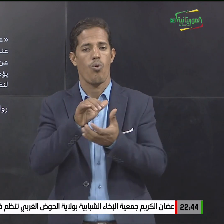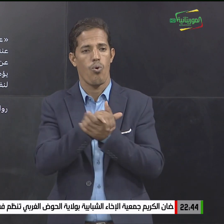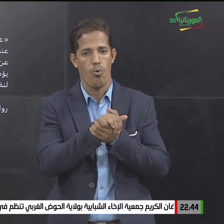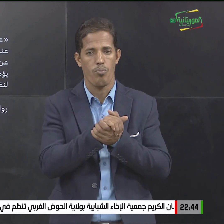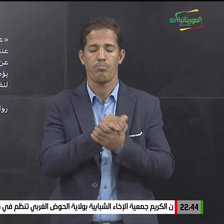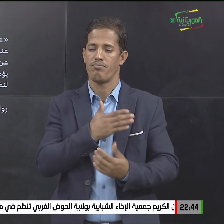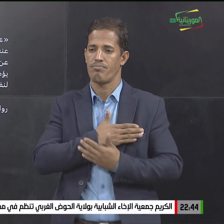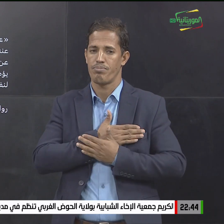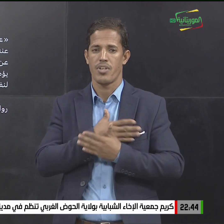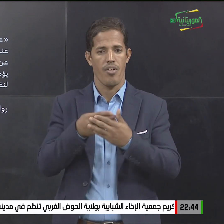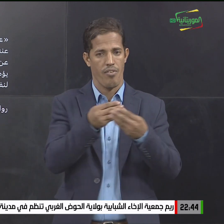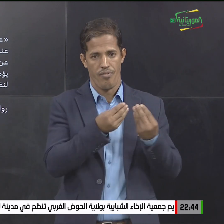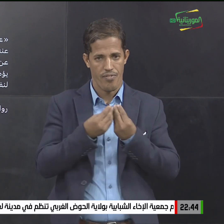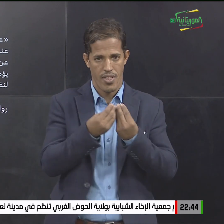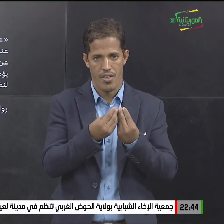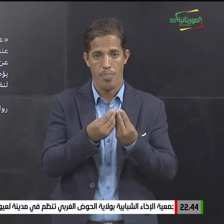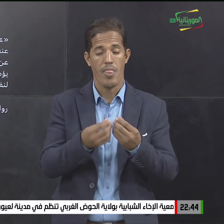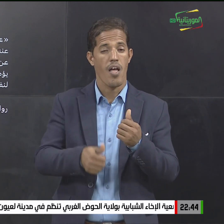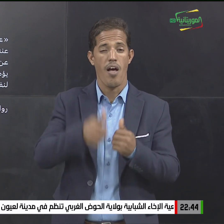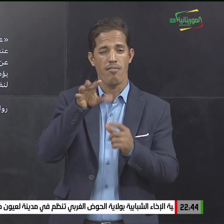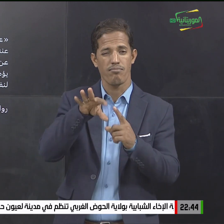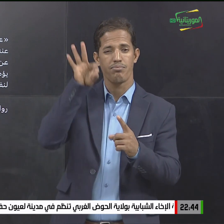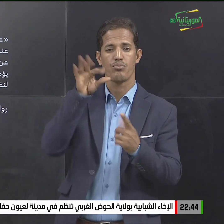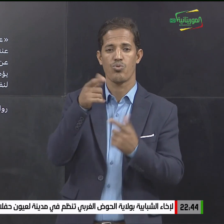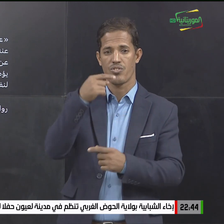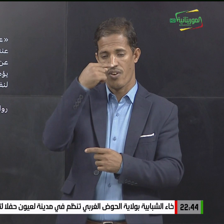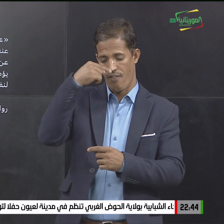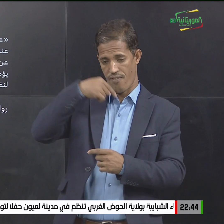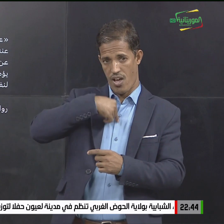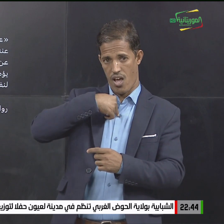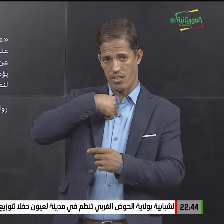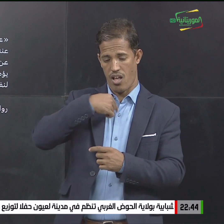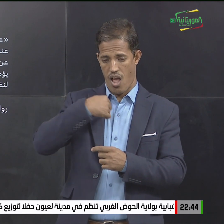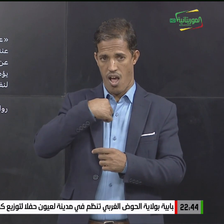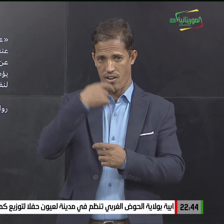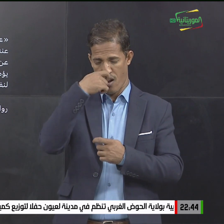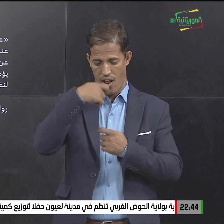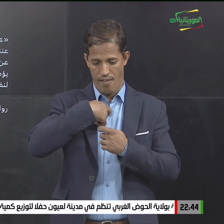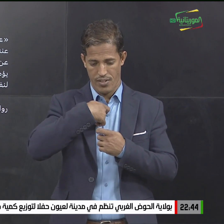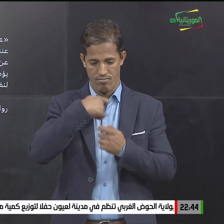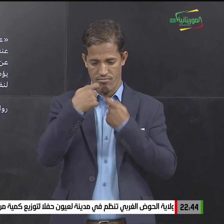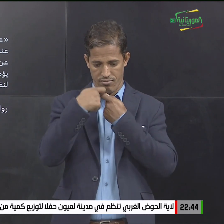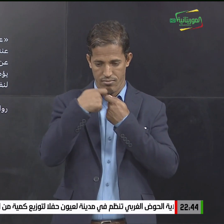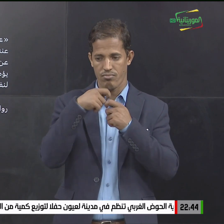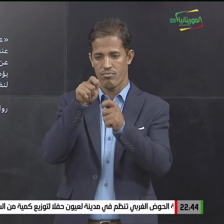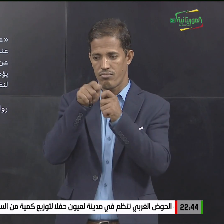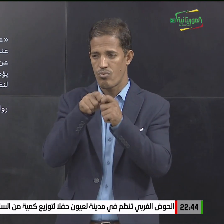حتى تسود الألفة والمحبة في المجتمع المسلم، ولا يتحقق ذلك إلا إذا حرص كل فرد